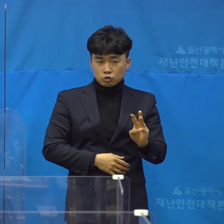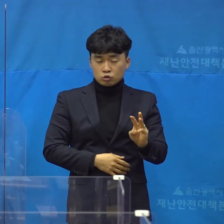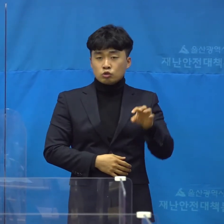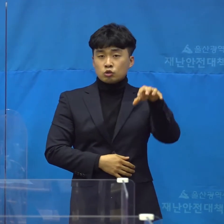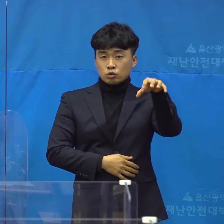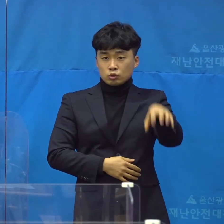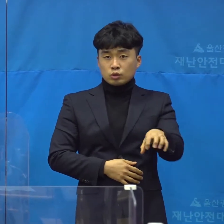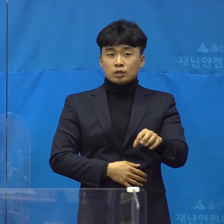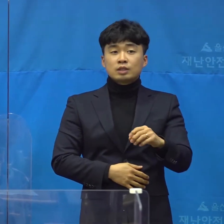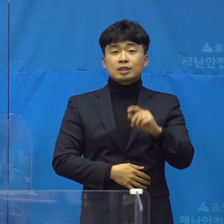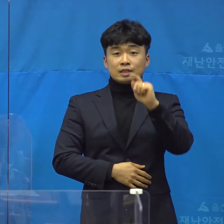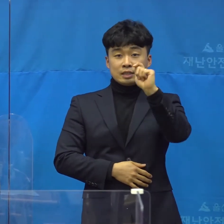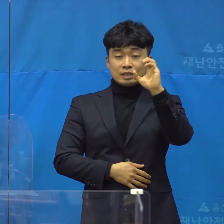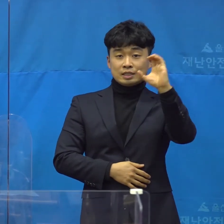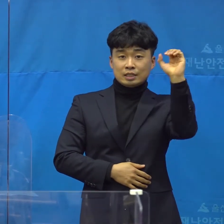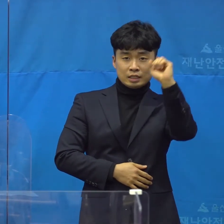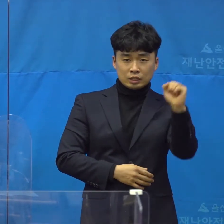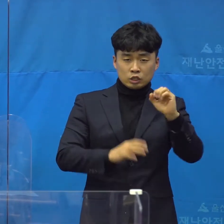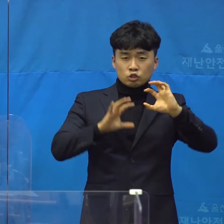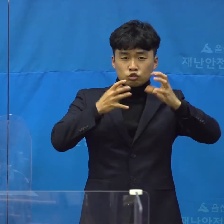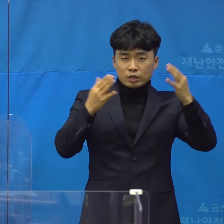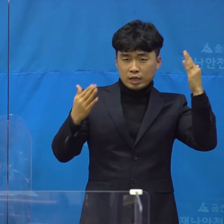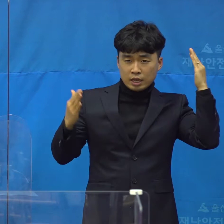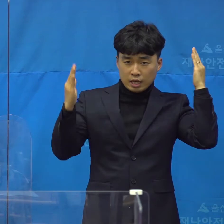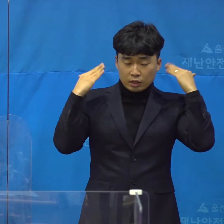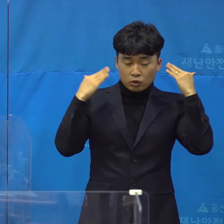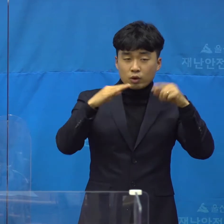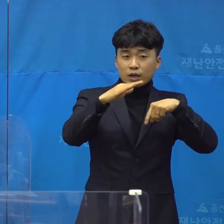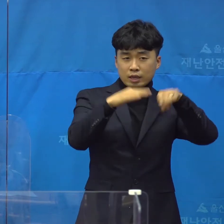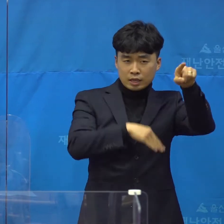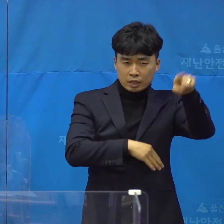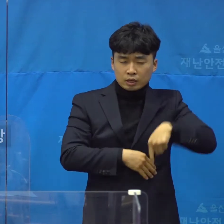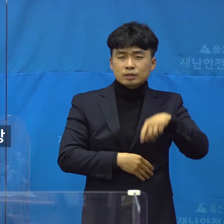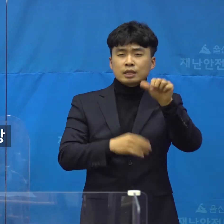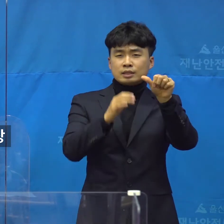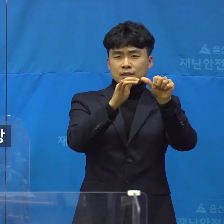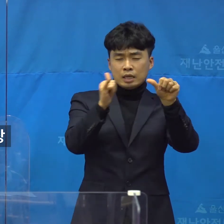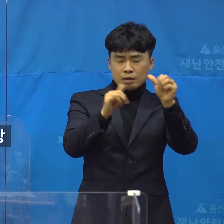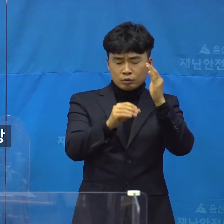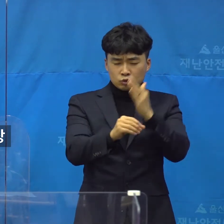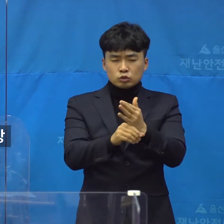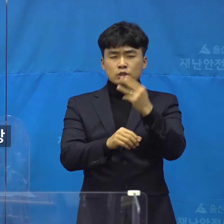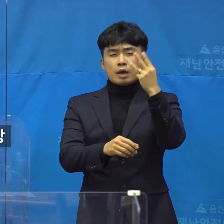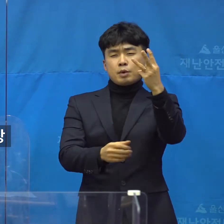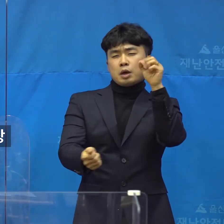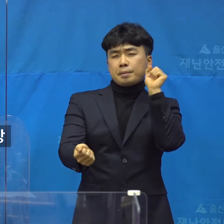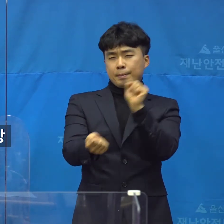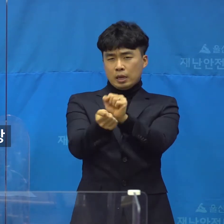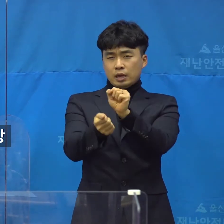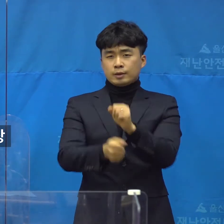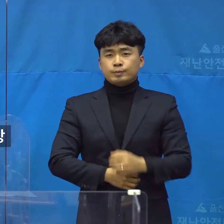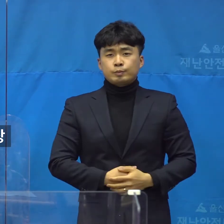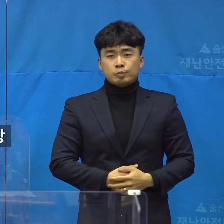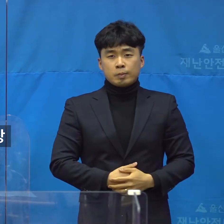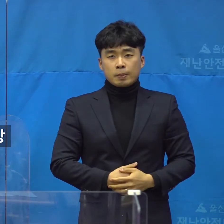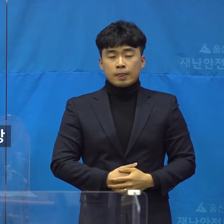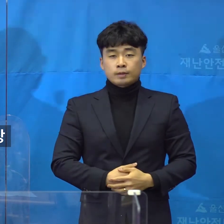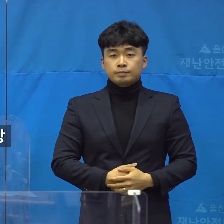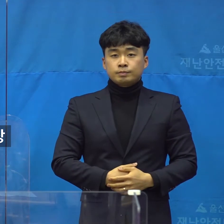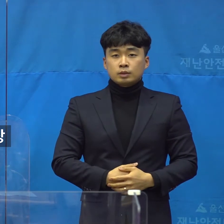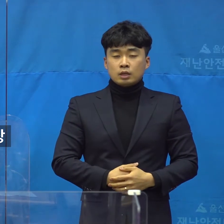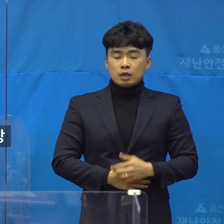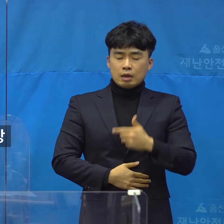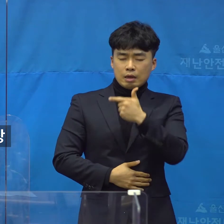소재 TCS 국제학교를 방문한 5명의 일가족 중 3명의 확진자가 발생하였습니다.